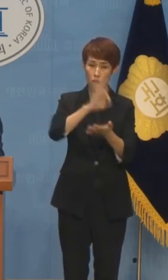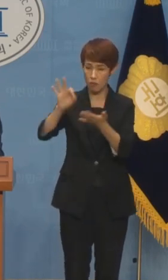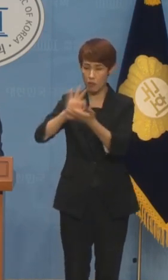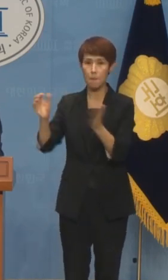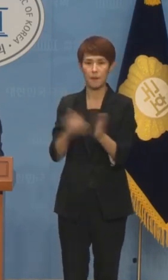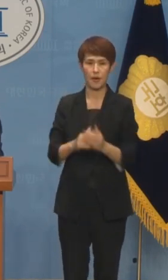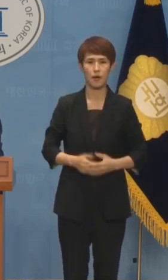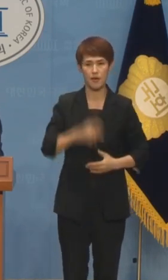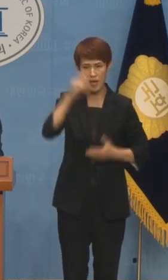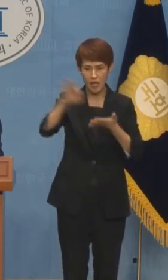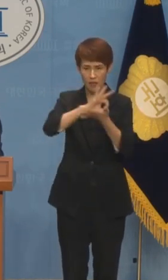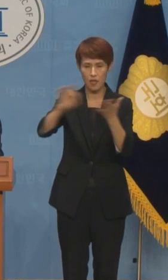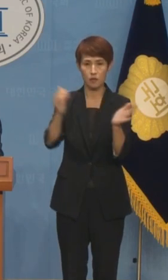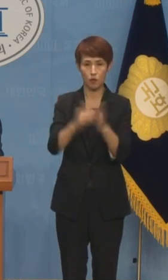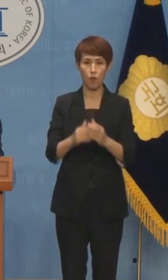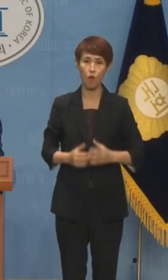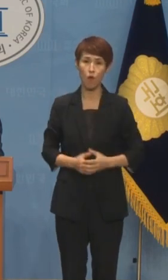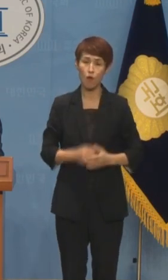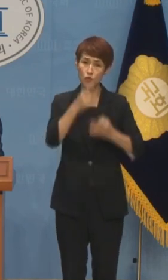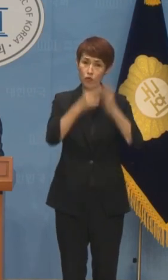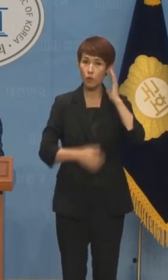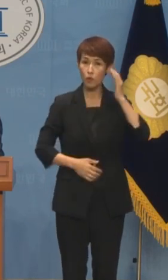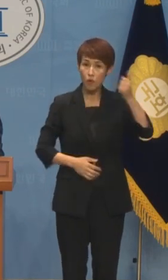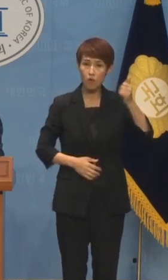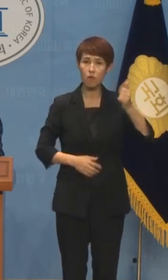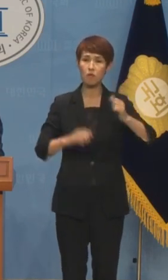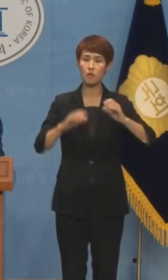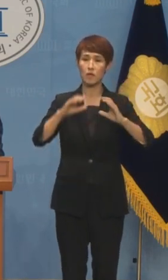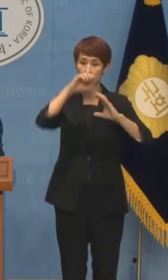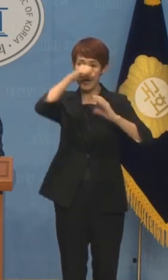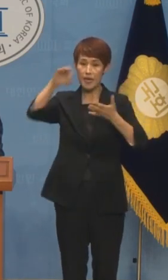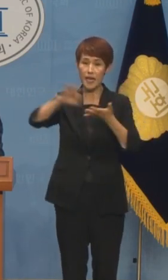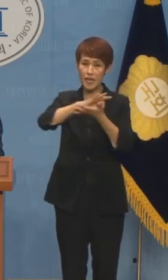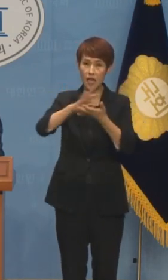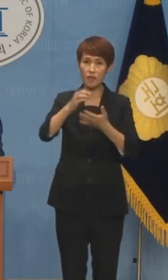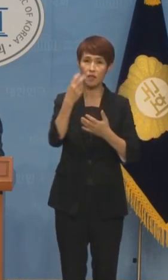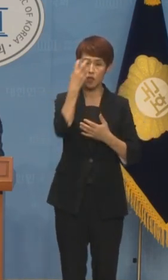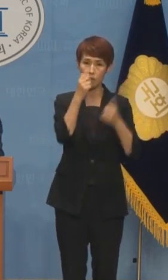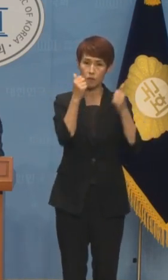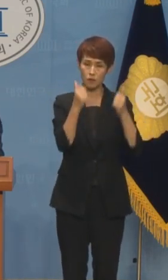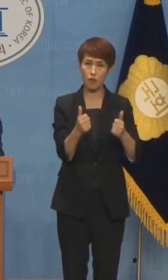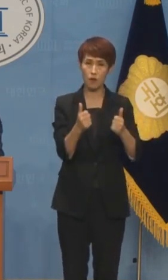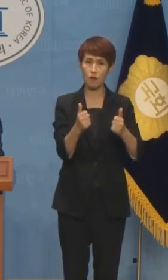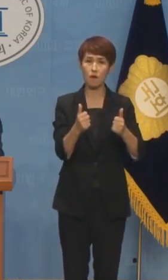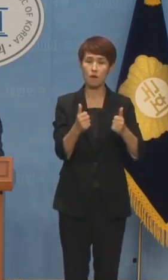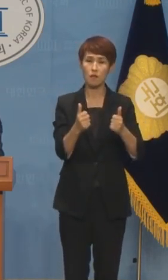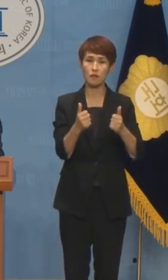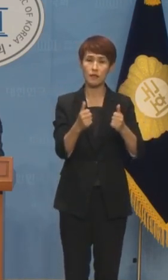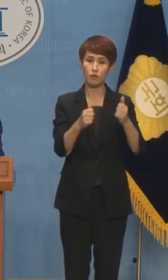윤석열 대통령은 국가 예산이 모두 검찰총장 시절 특활비로 보입니까?